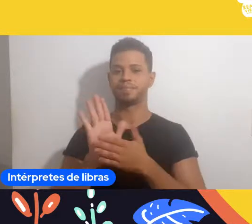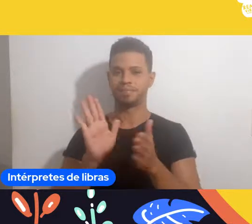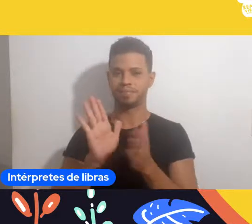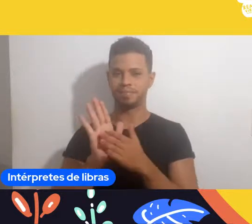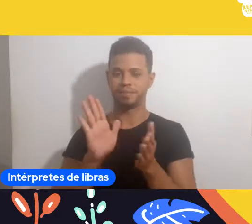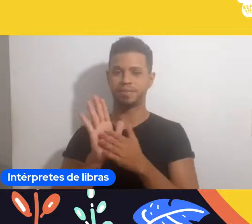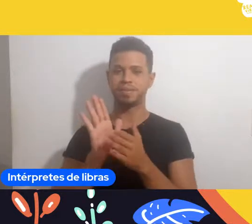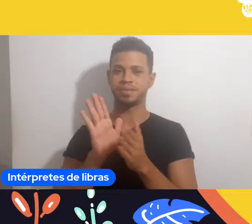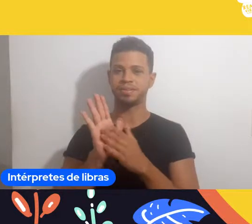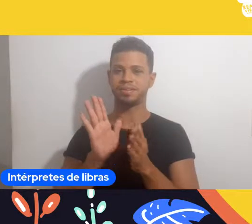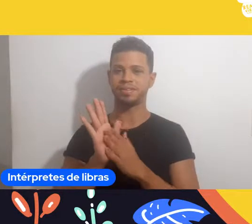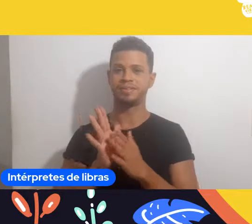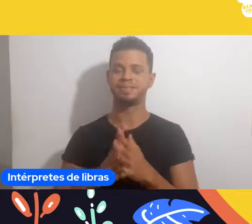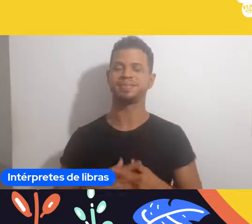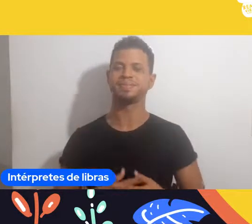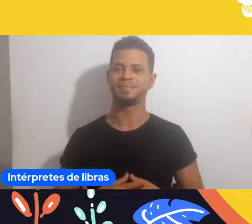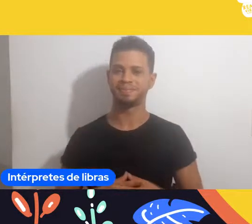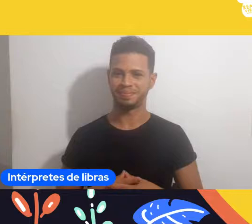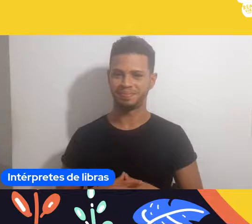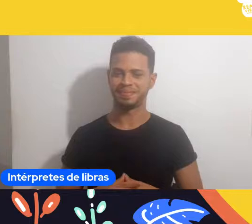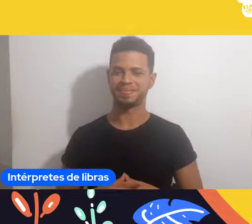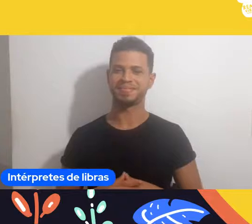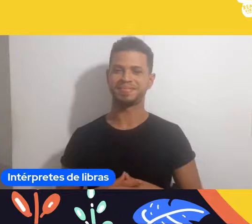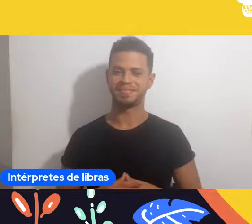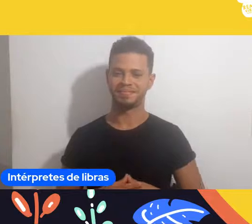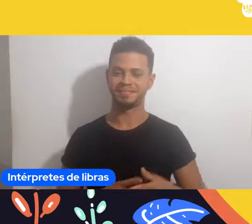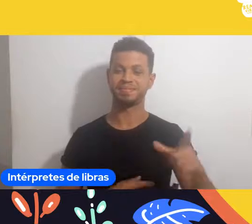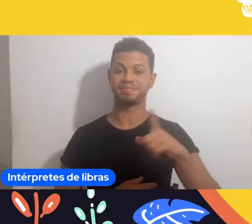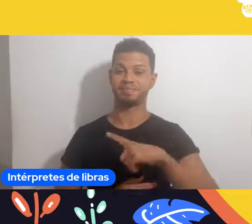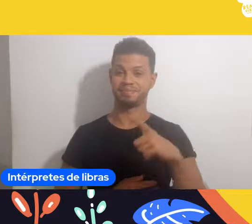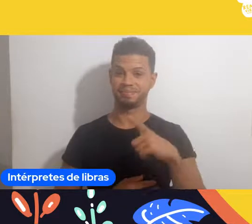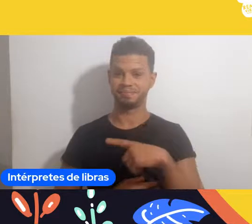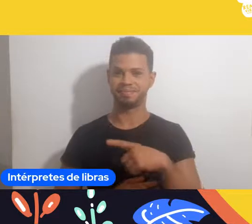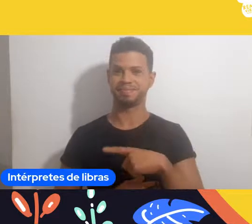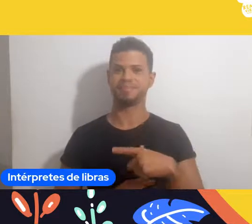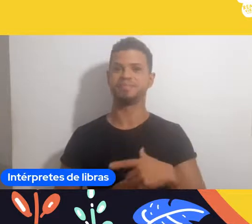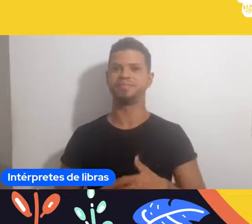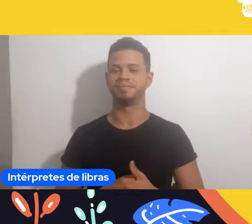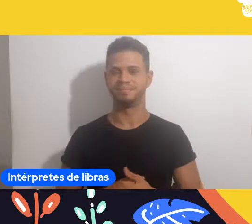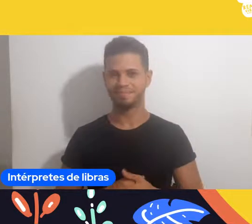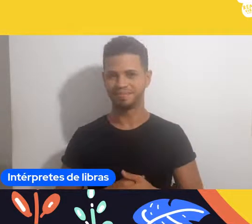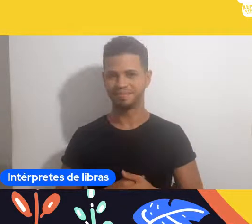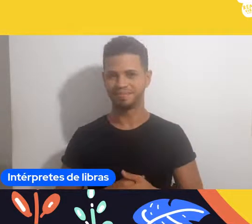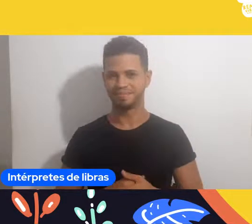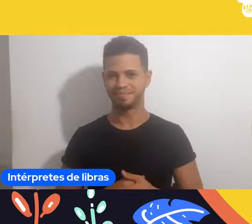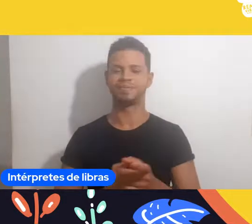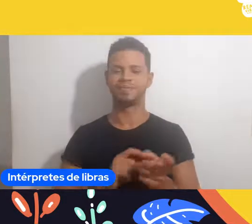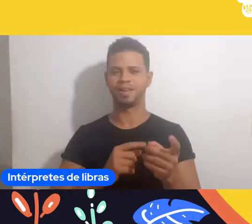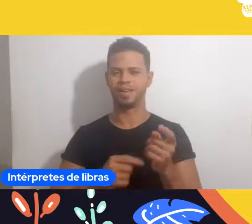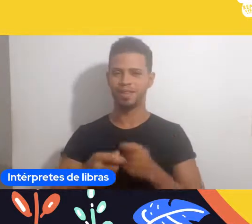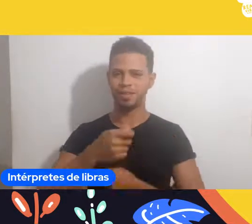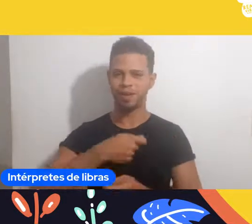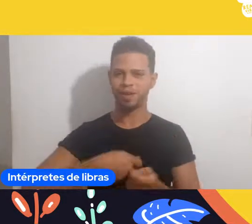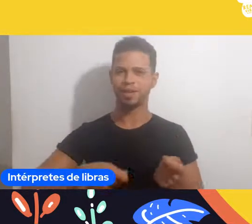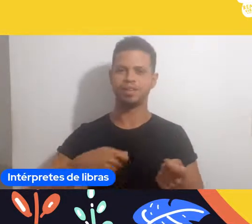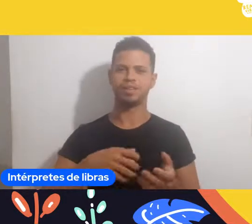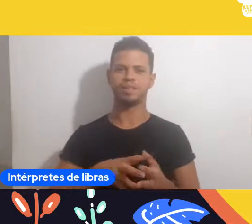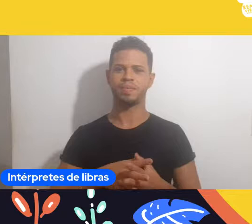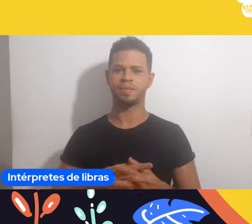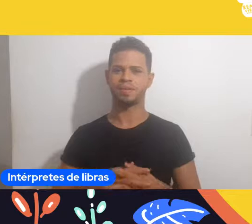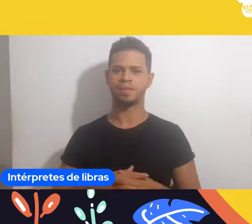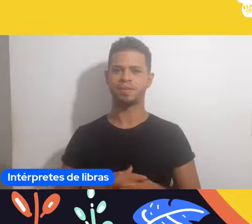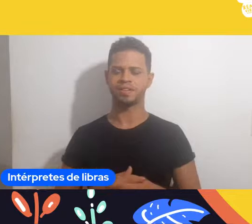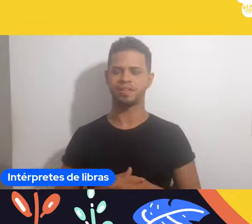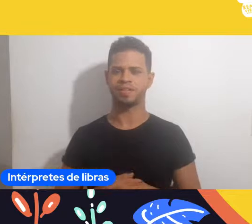no coletivo, é aprender junto com todos vocês, é trocar, é voltar os